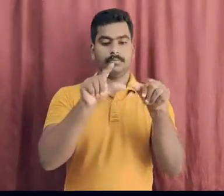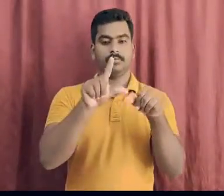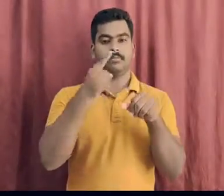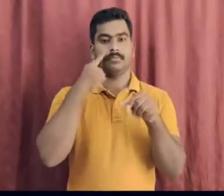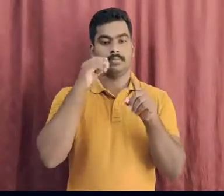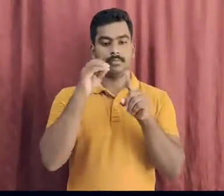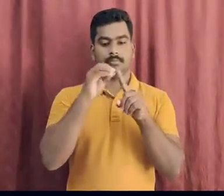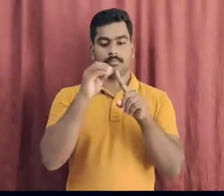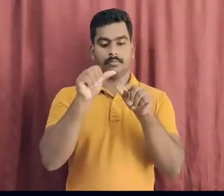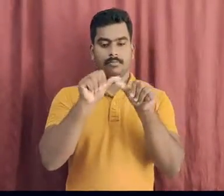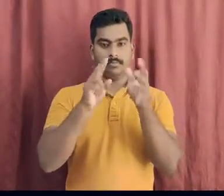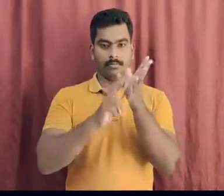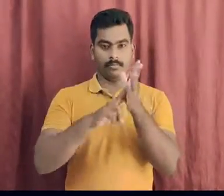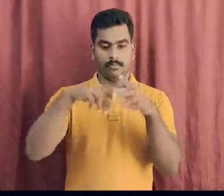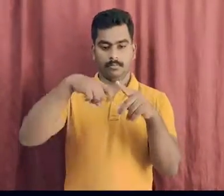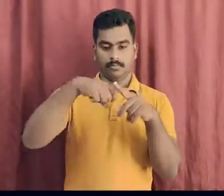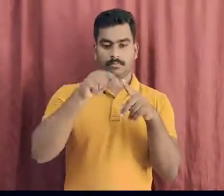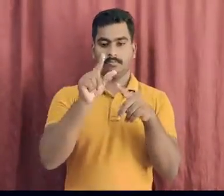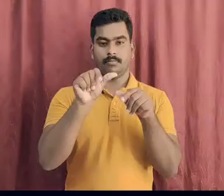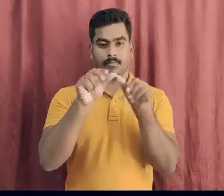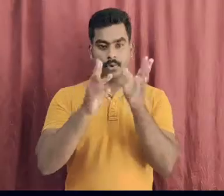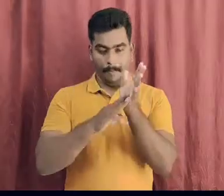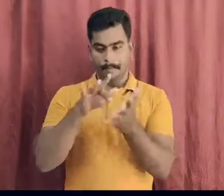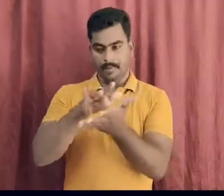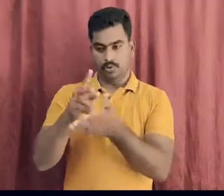179 പേർക്കെതിരെ പോലീസ് കേസെടുത്തു.